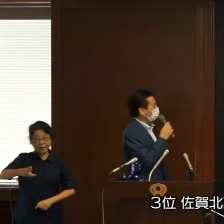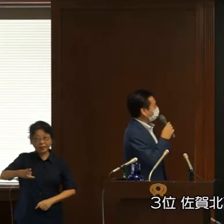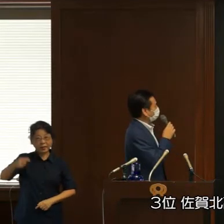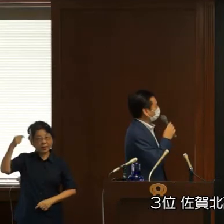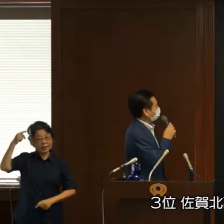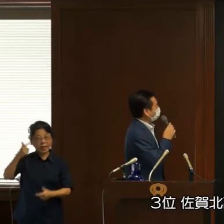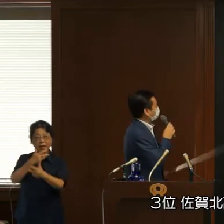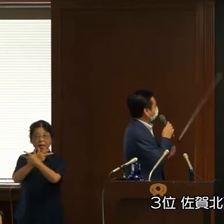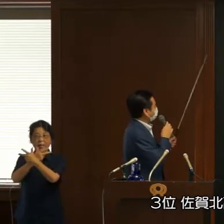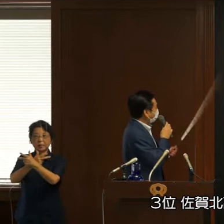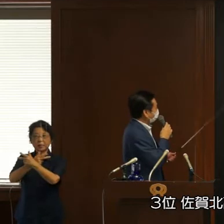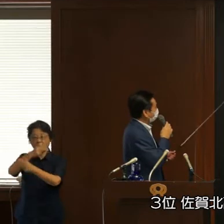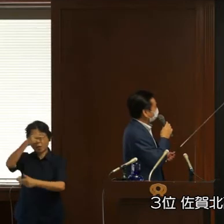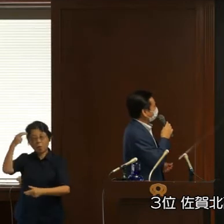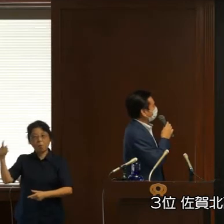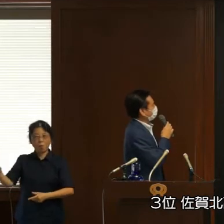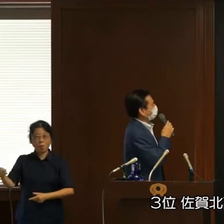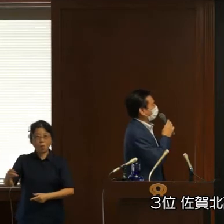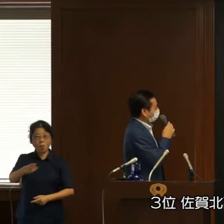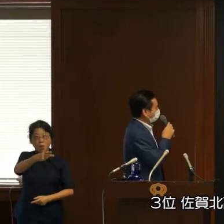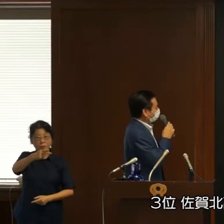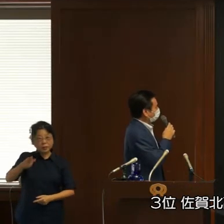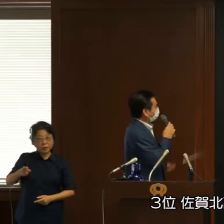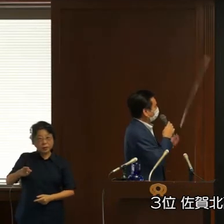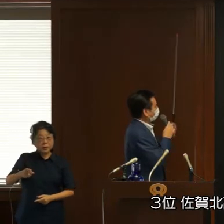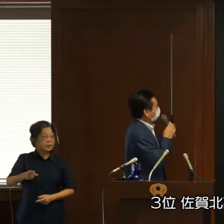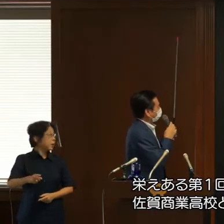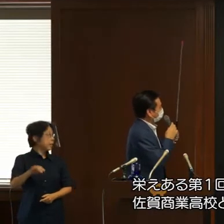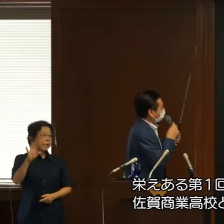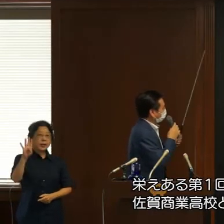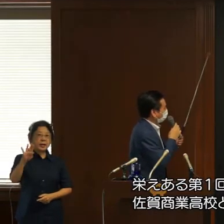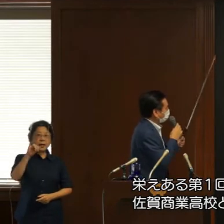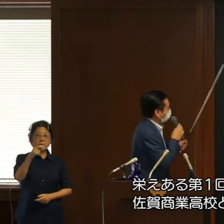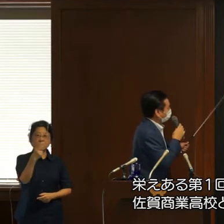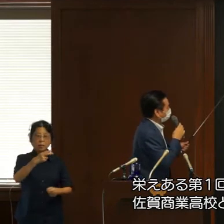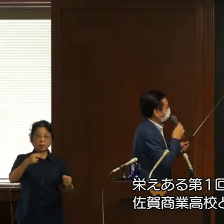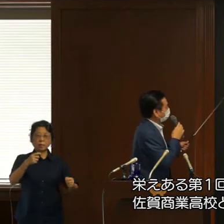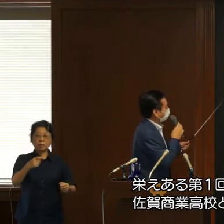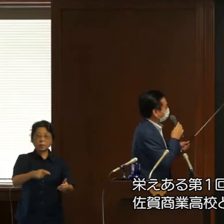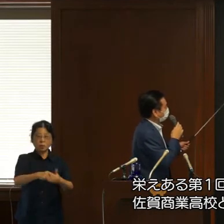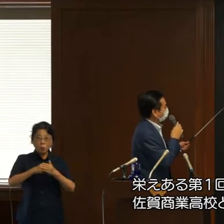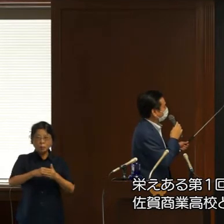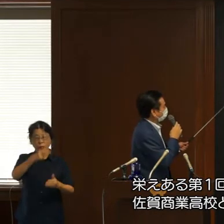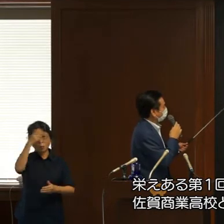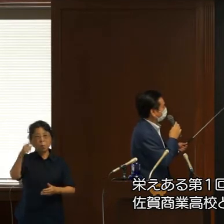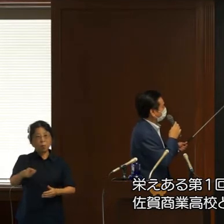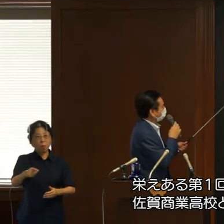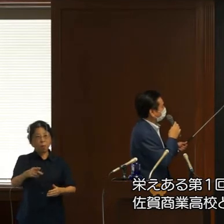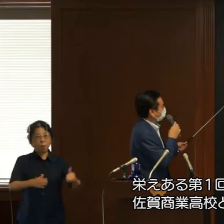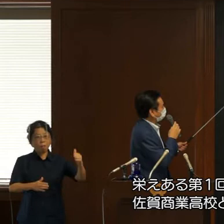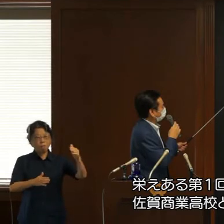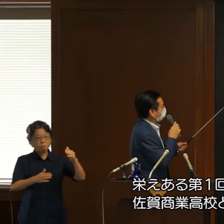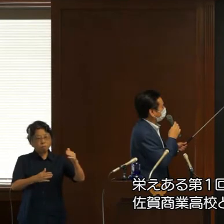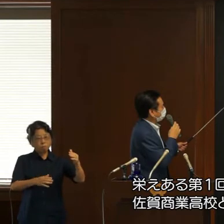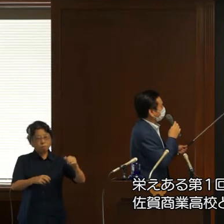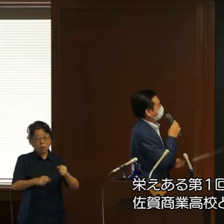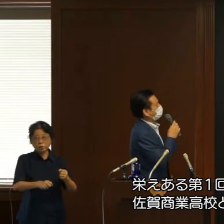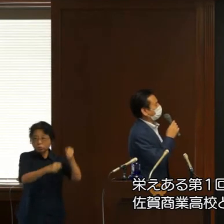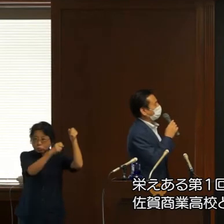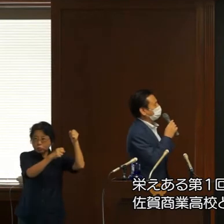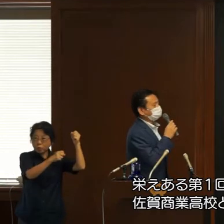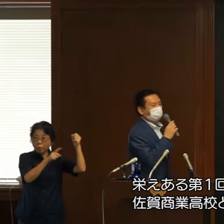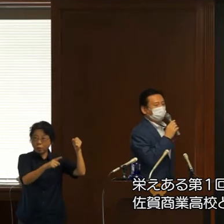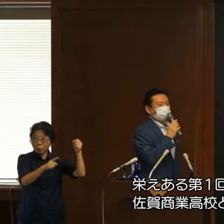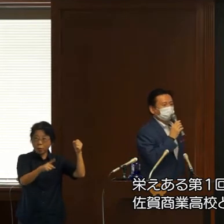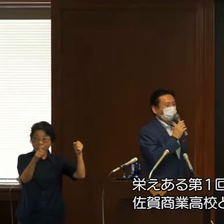賀北高校、2位慶徳高校。流行る第1回の優勝は